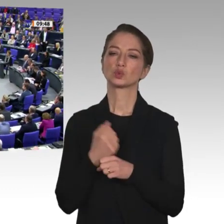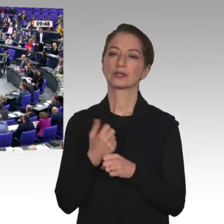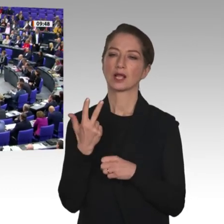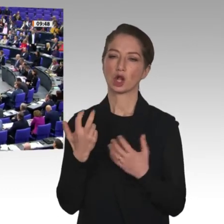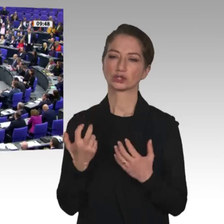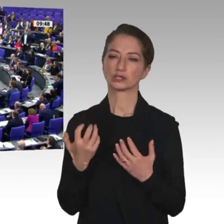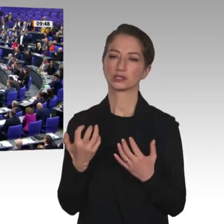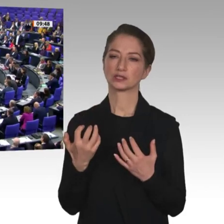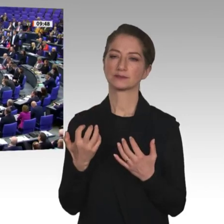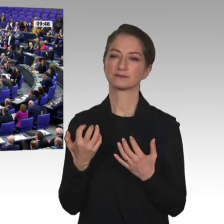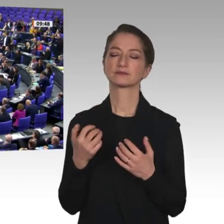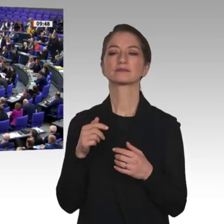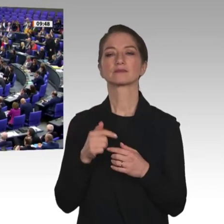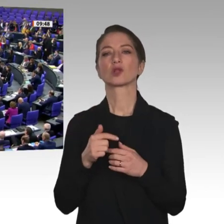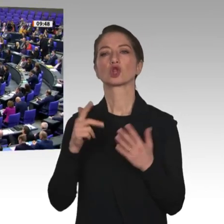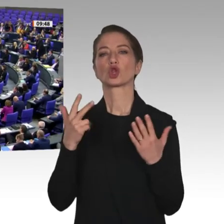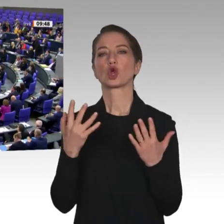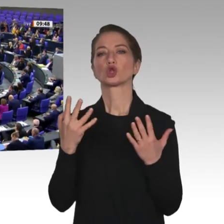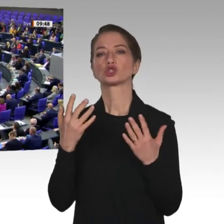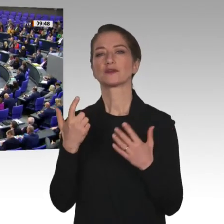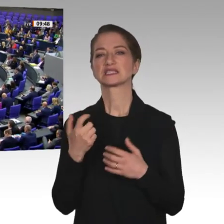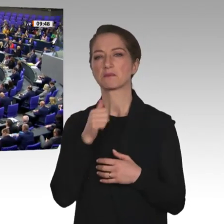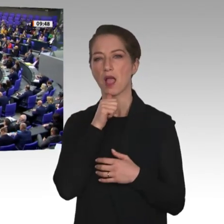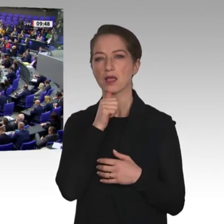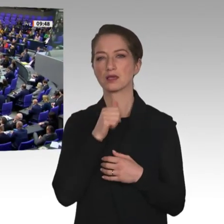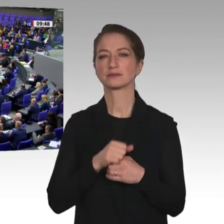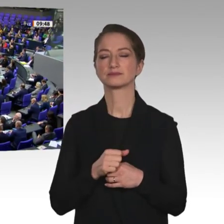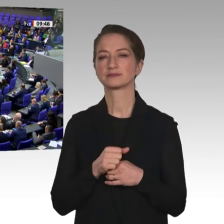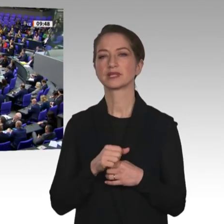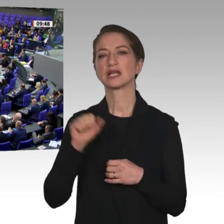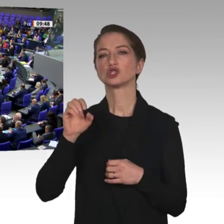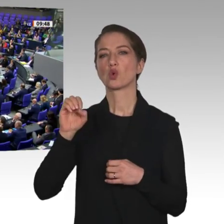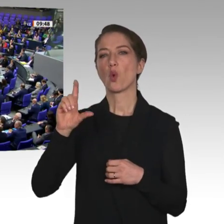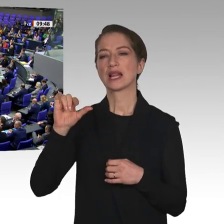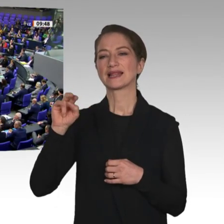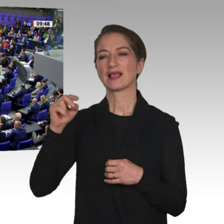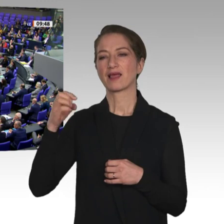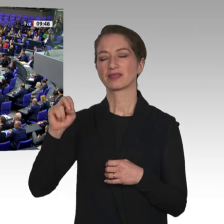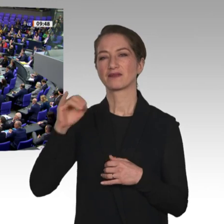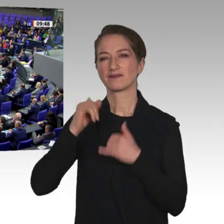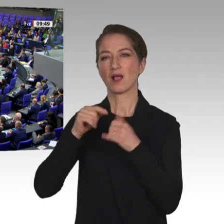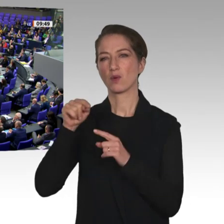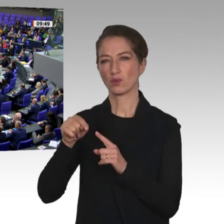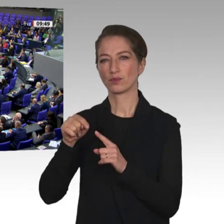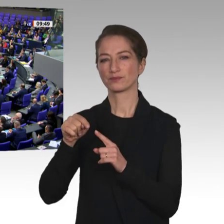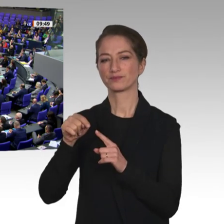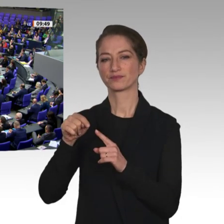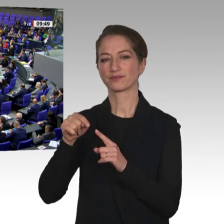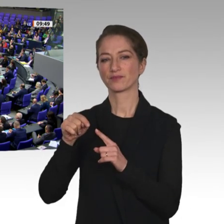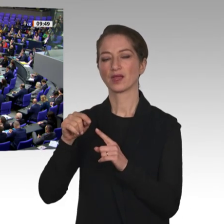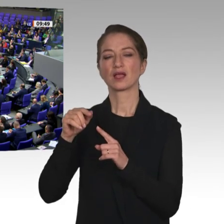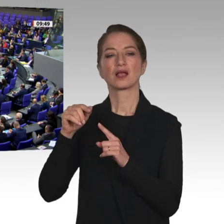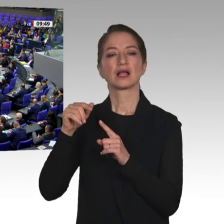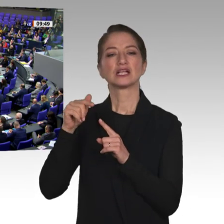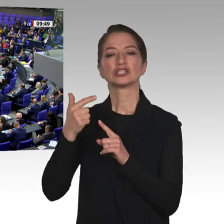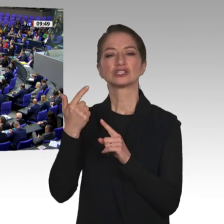verlor Mevlüde Genç beim rassistischen Brandanschlag in Solingen zwei Töchter, zwei Enkelinnen und eine Nichte. Jahre